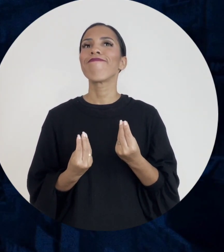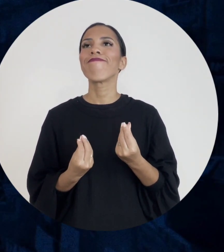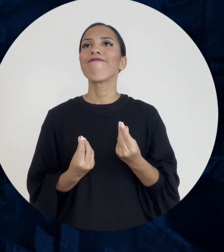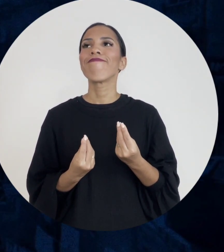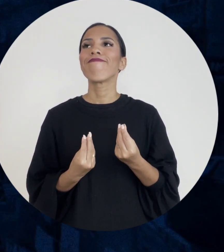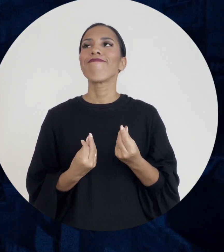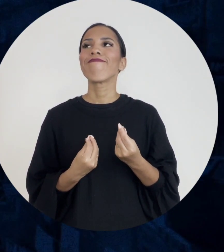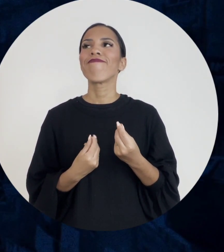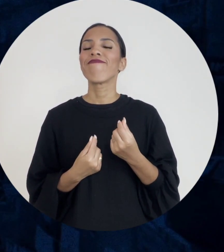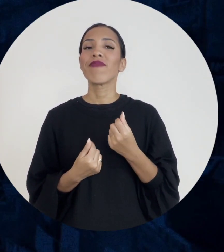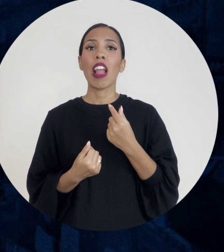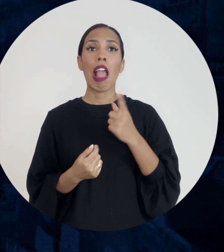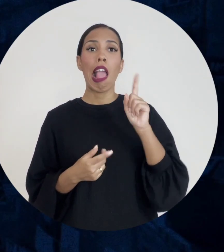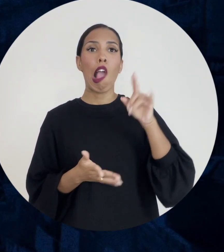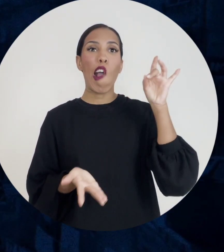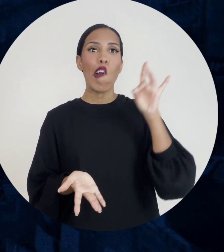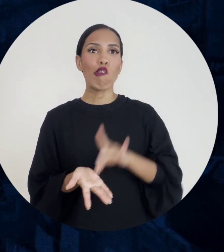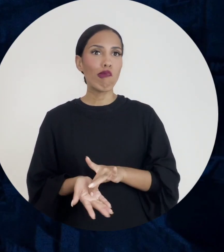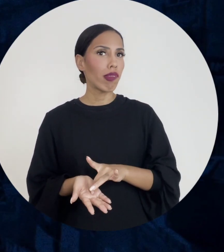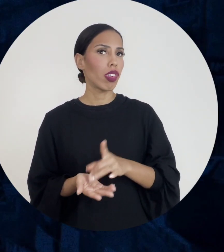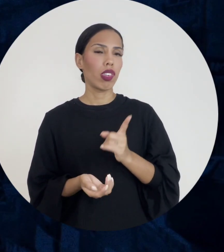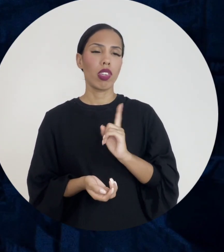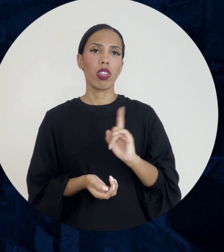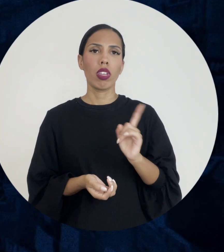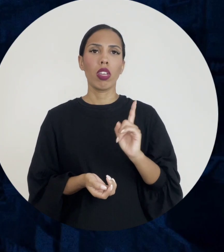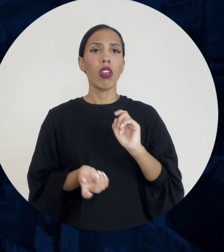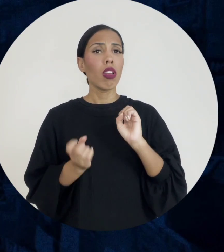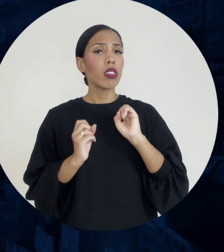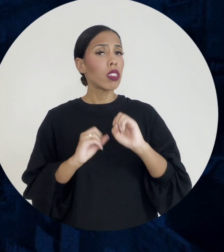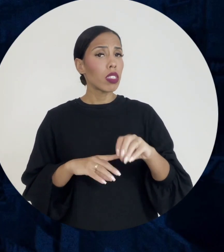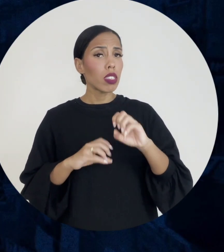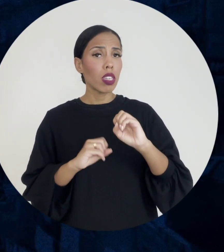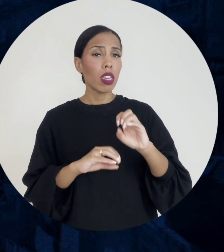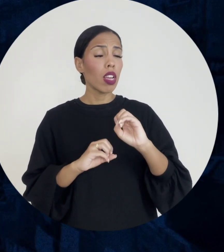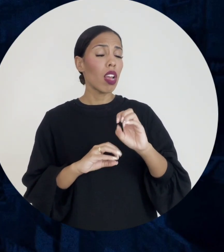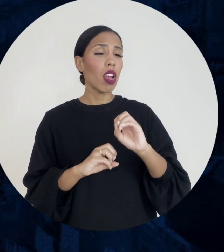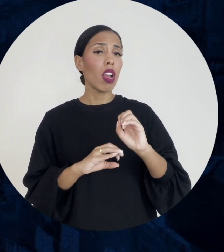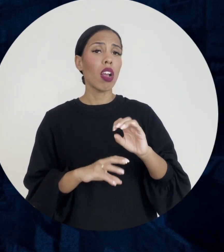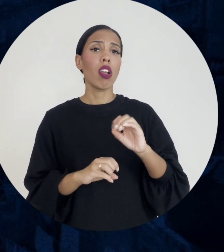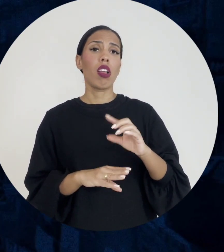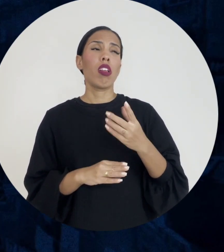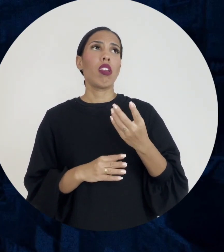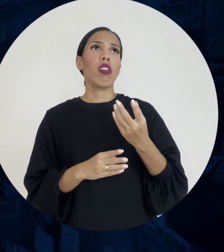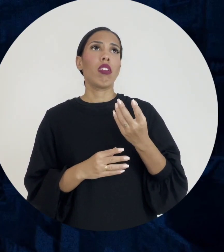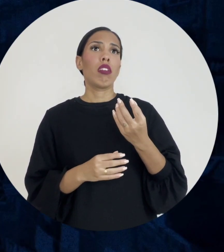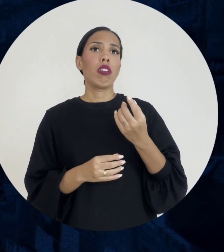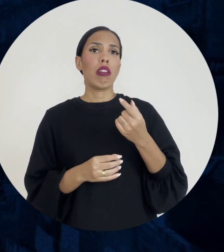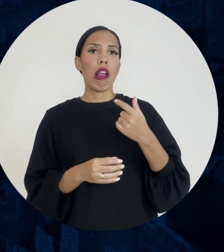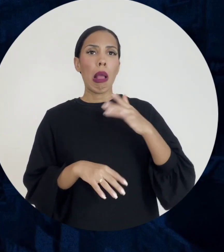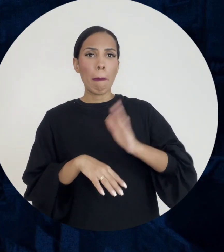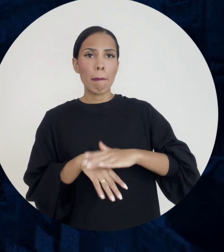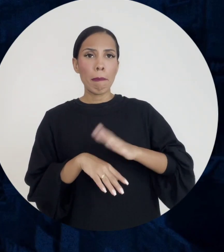aquela coisa que eu digo oficial, assim, era ensinar mesmo, aquela coisa bem bruta, né? Pegava na